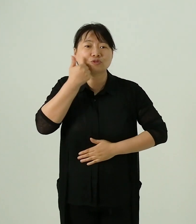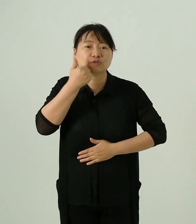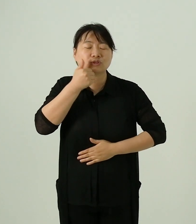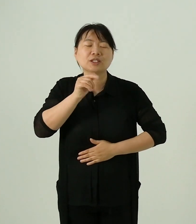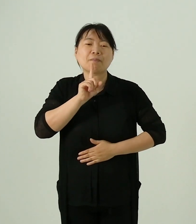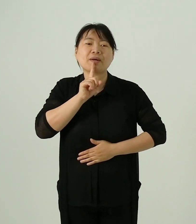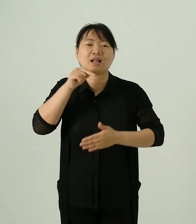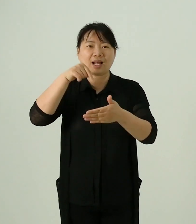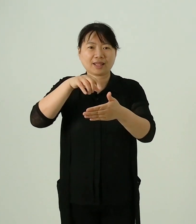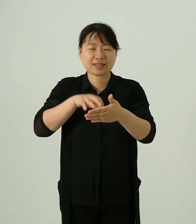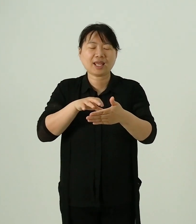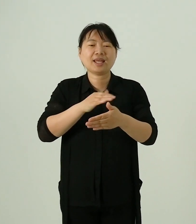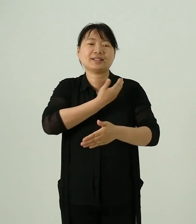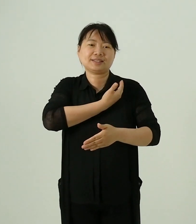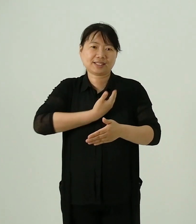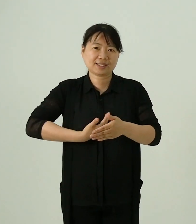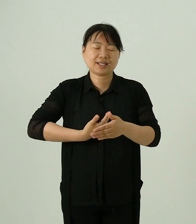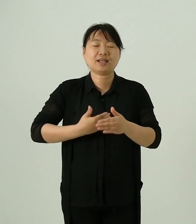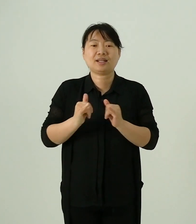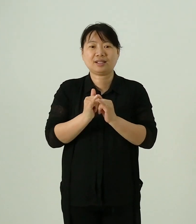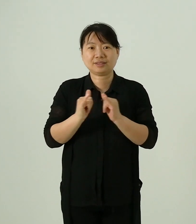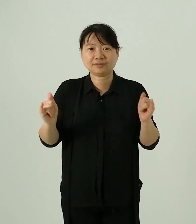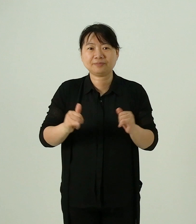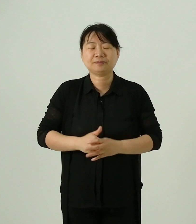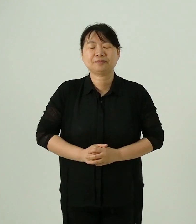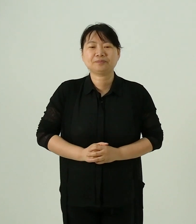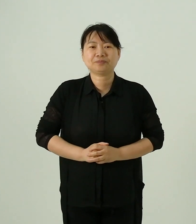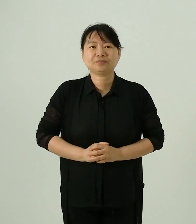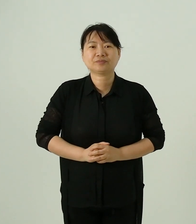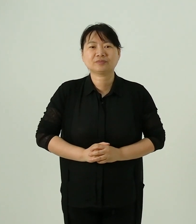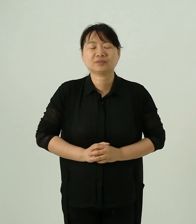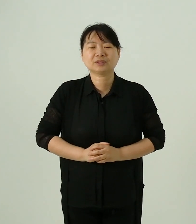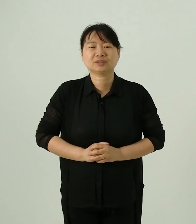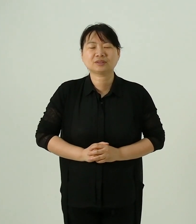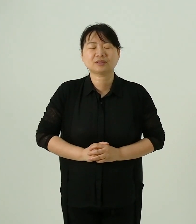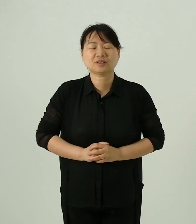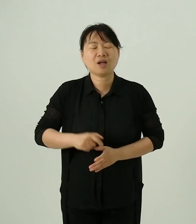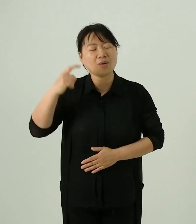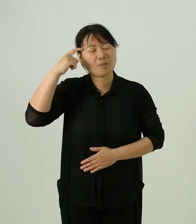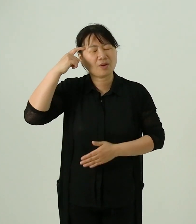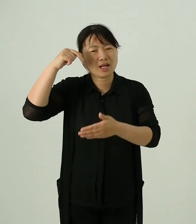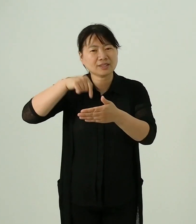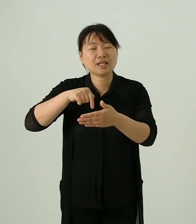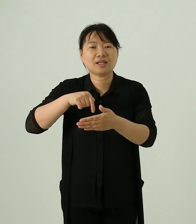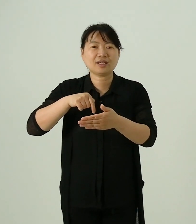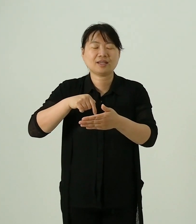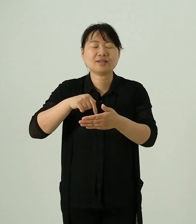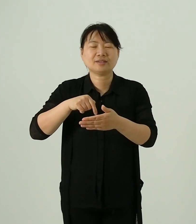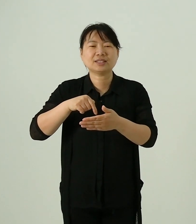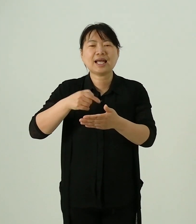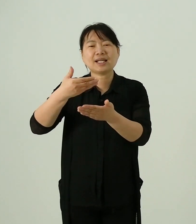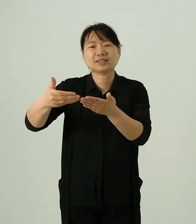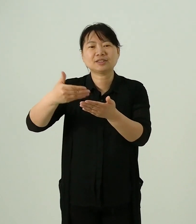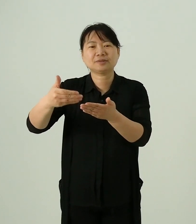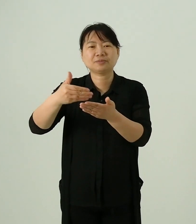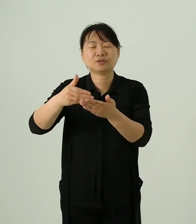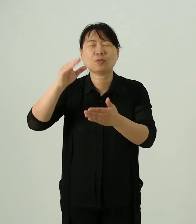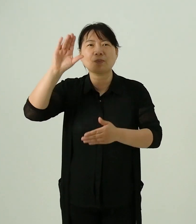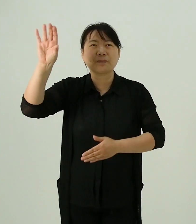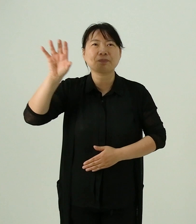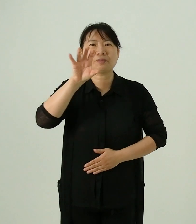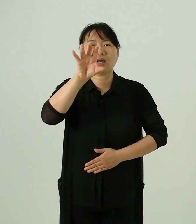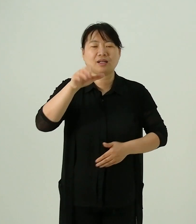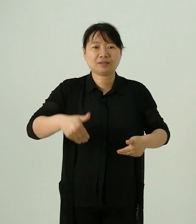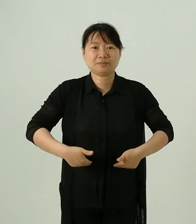이야기 속에서 제자들입니다. 자, 그러면 이것을 머릿속에 한번 이미지화 할 필요가